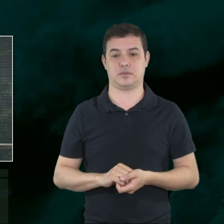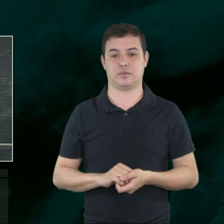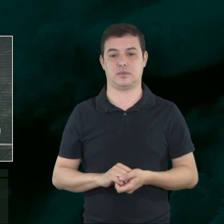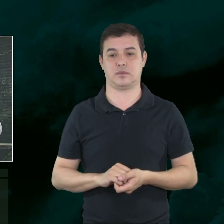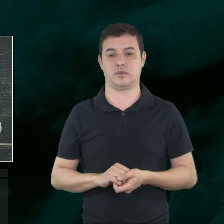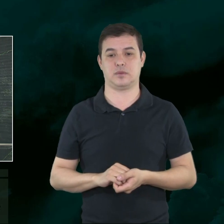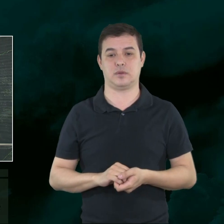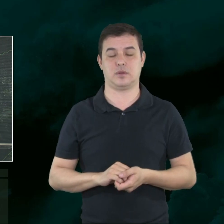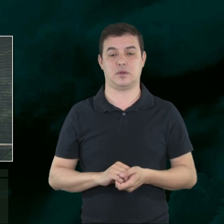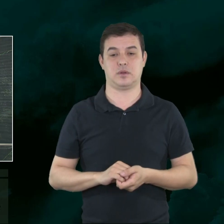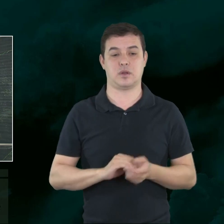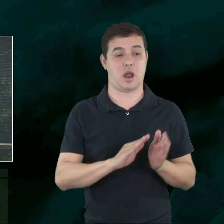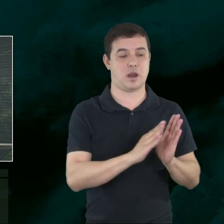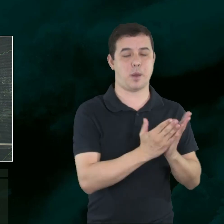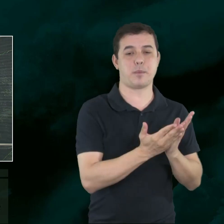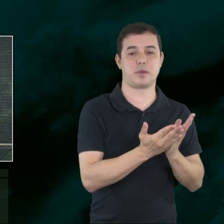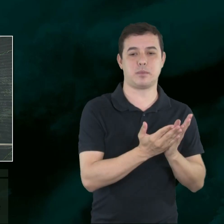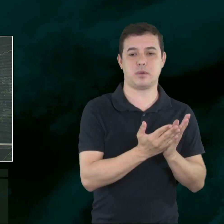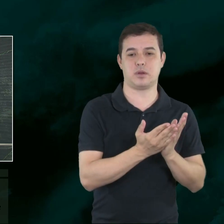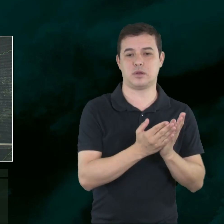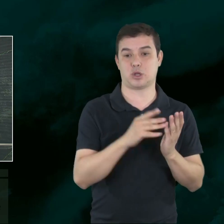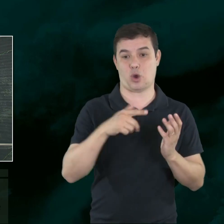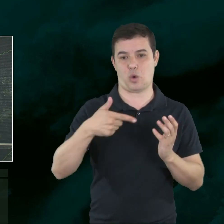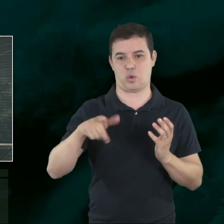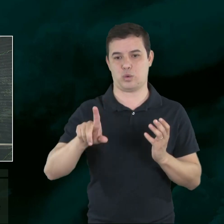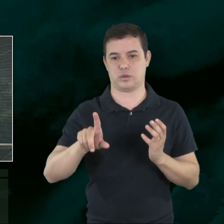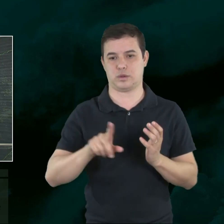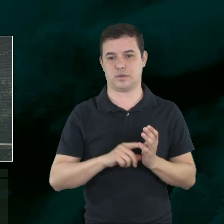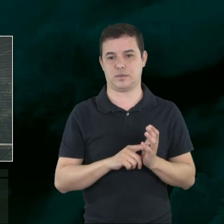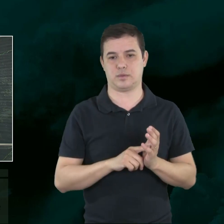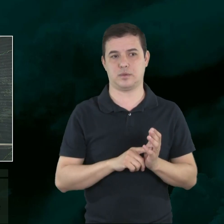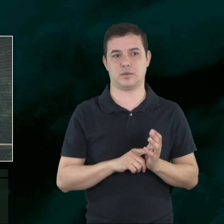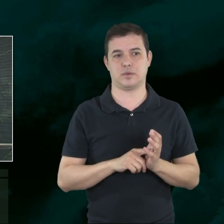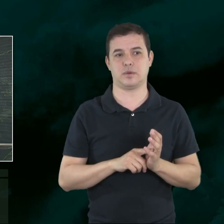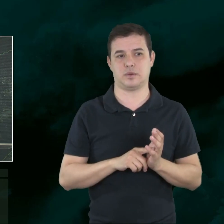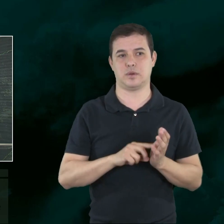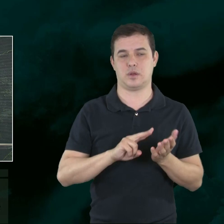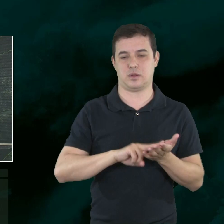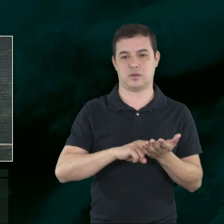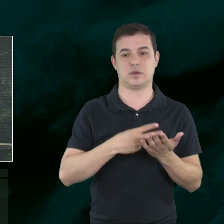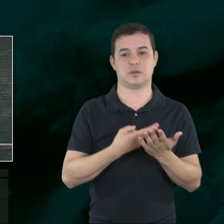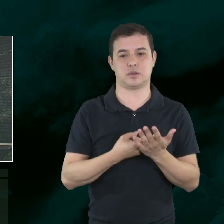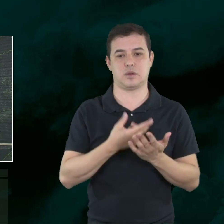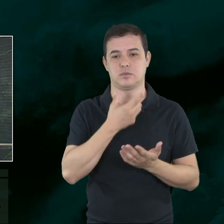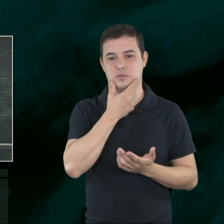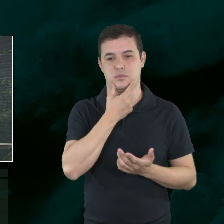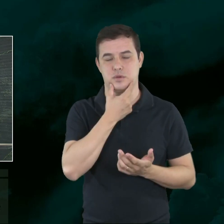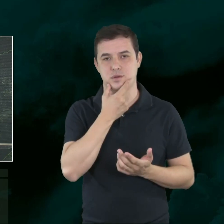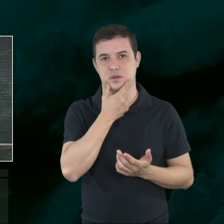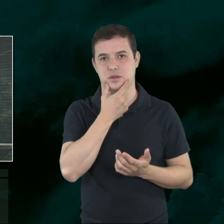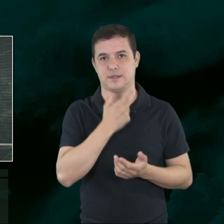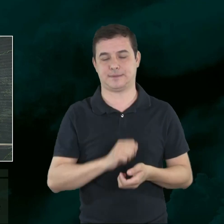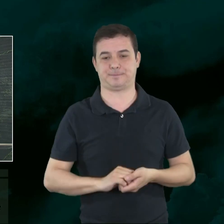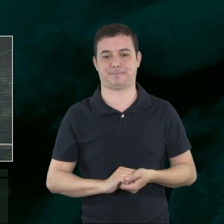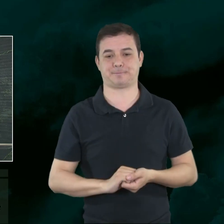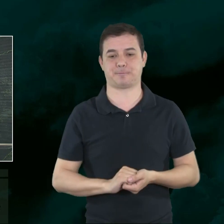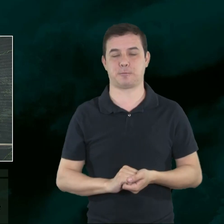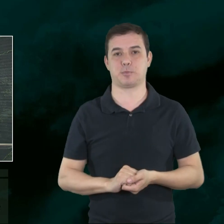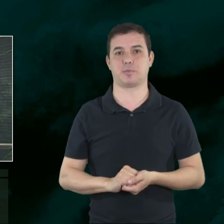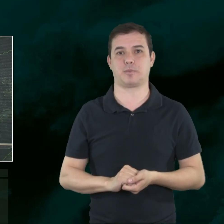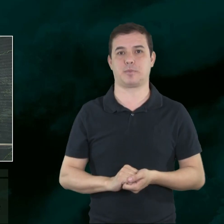versão King James atualizada, né, correspondente a esse versículo. Aqui tem uma